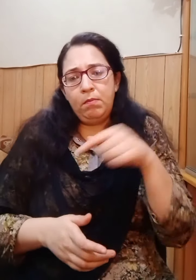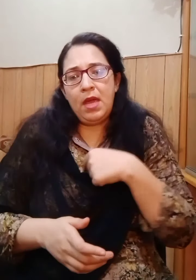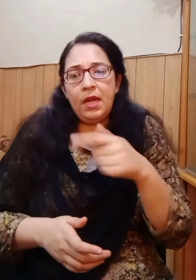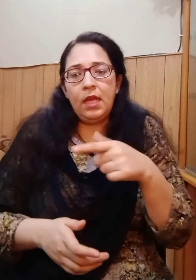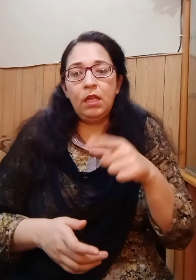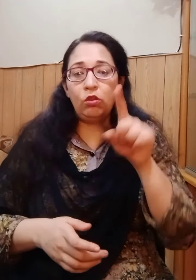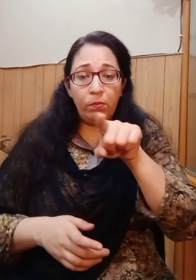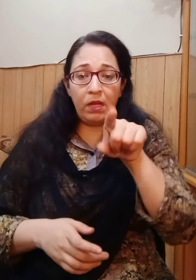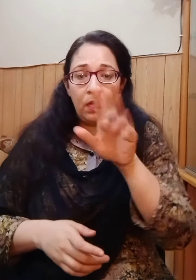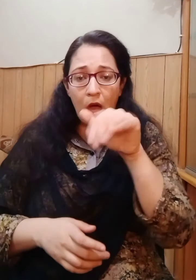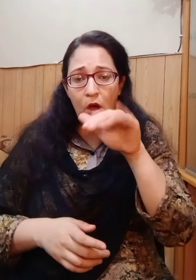तुमने